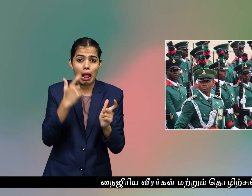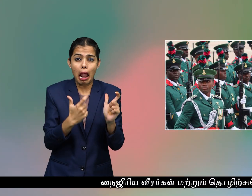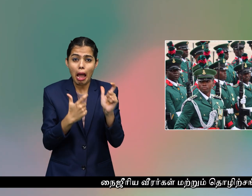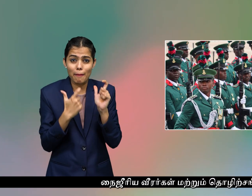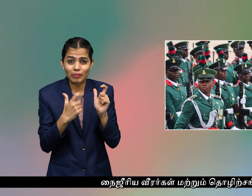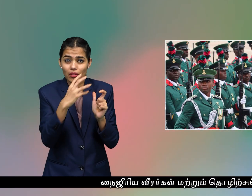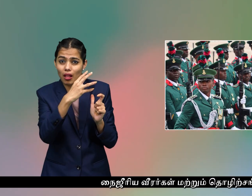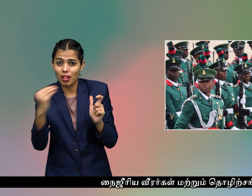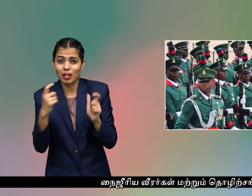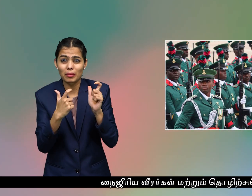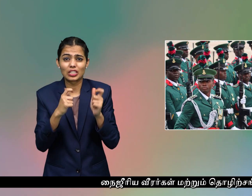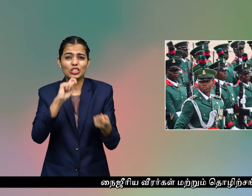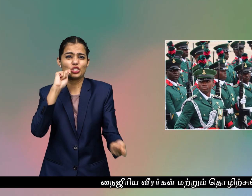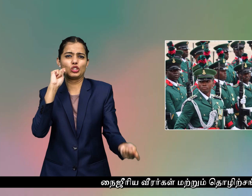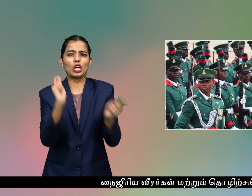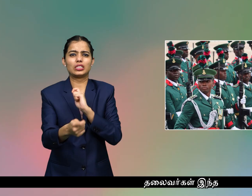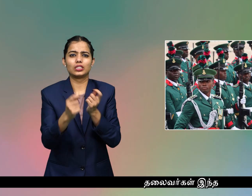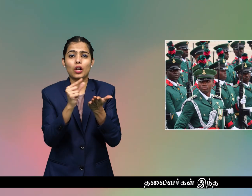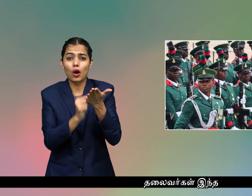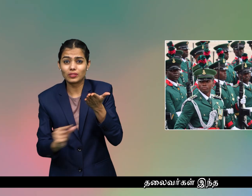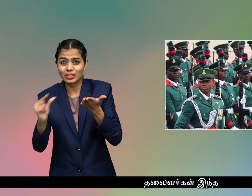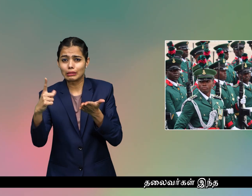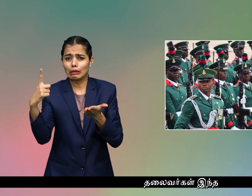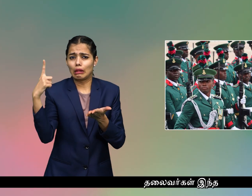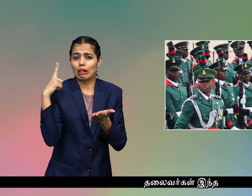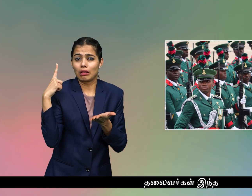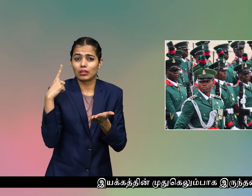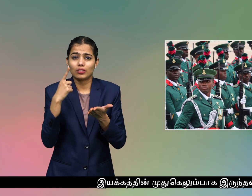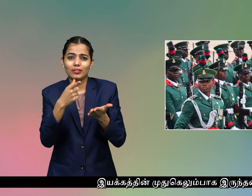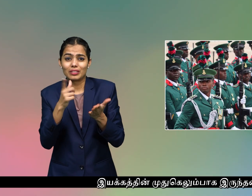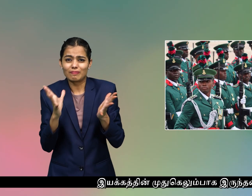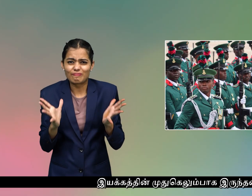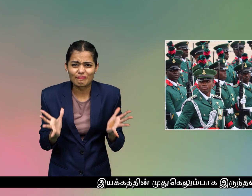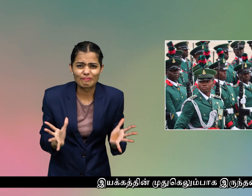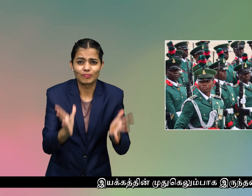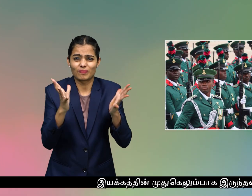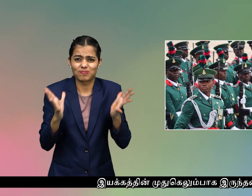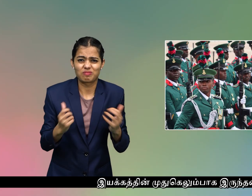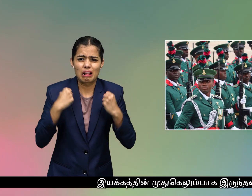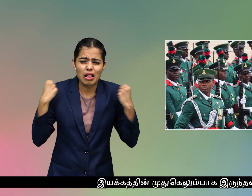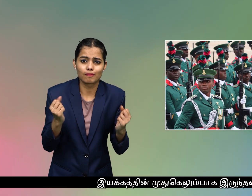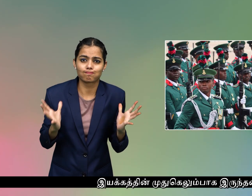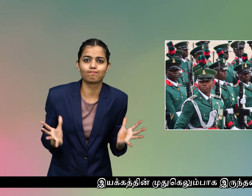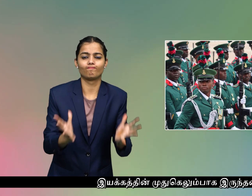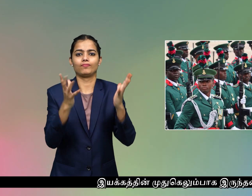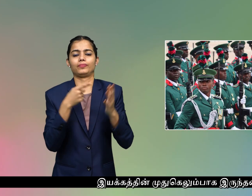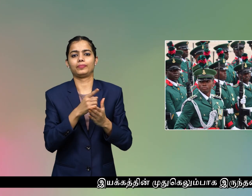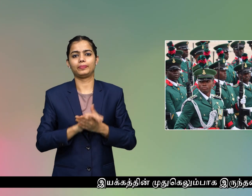நைஜீரிய வீரர்கள் மற்றும் தொழிற்சங்க தலைவர்களின் இந்த இயக்கத்தின் முதுகெலும்பாக